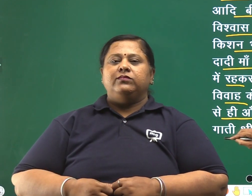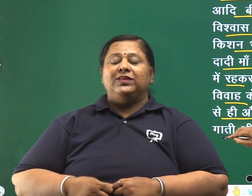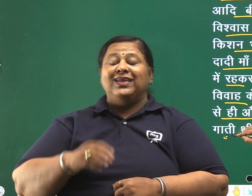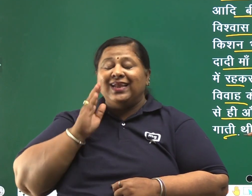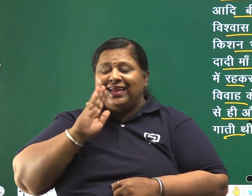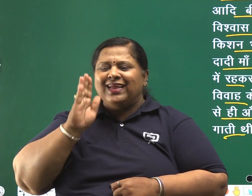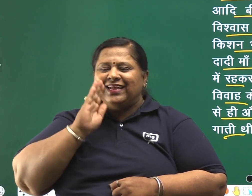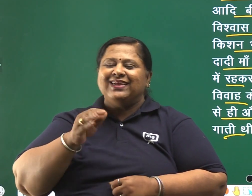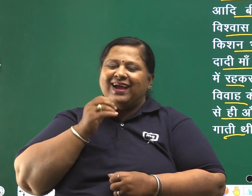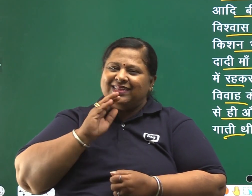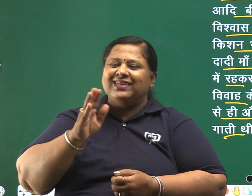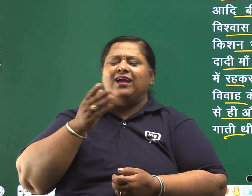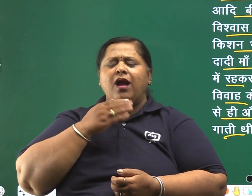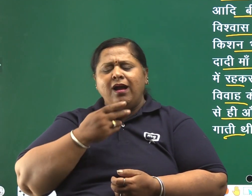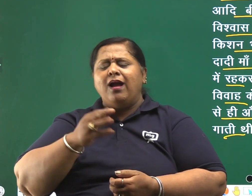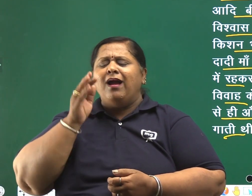गीत गाती थी।